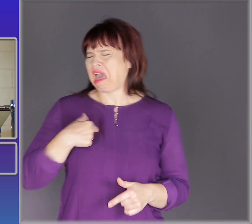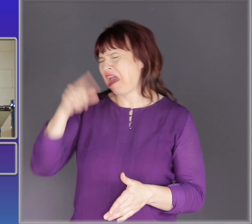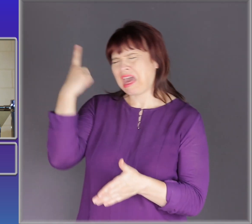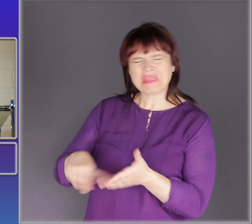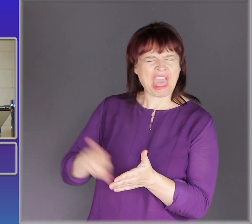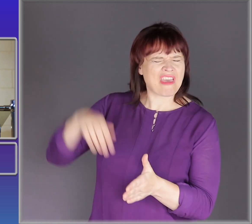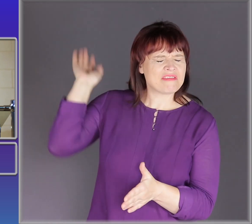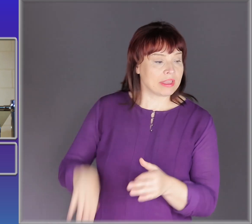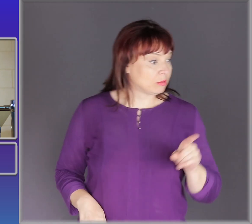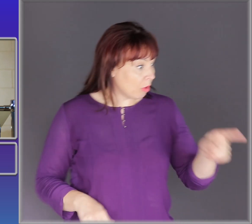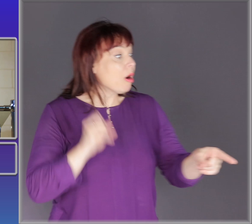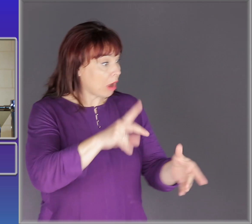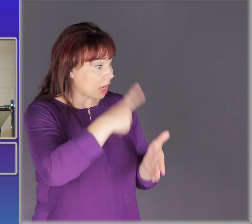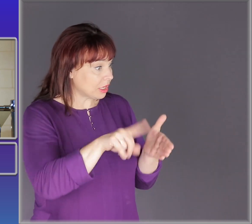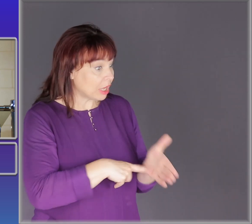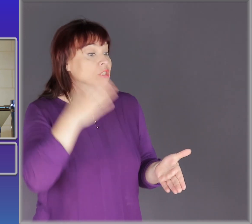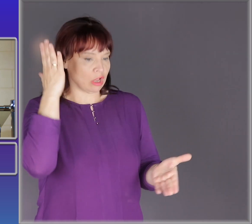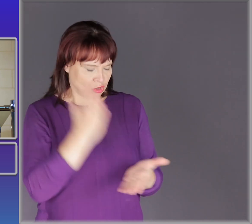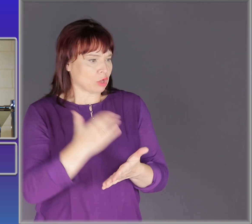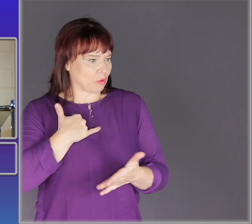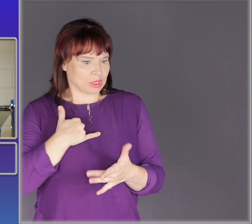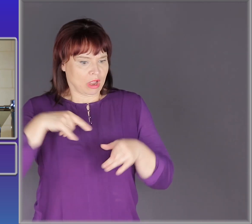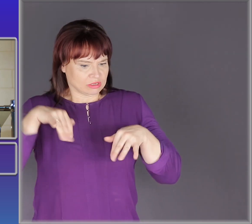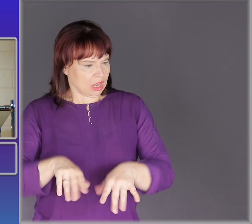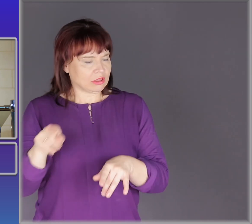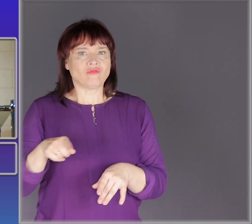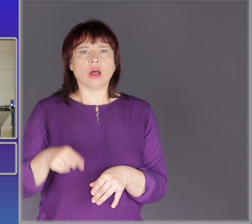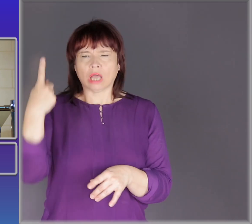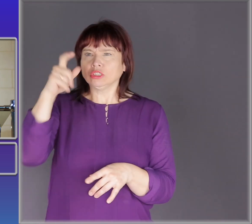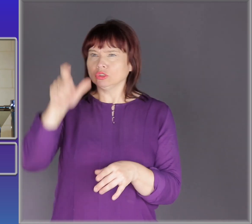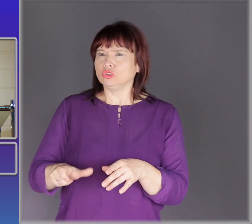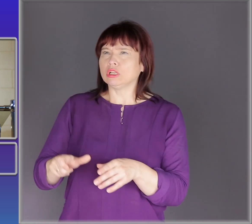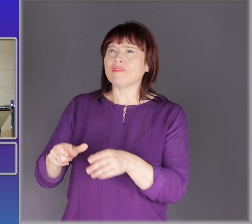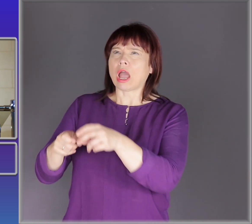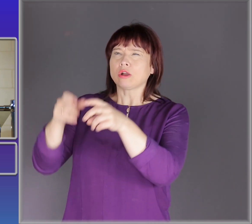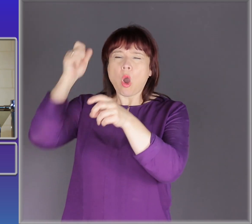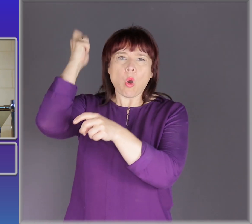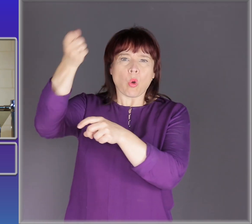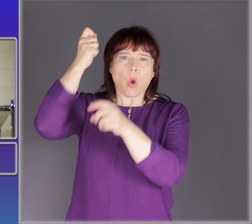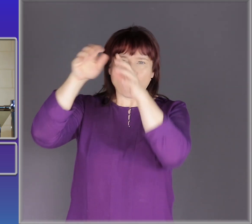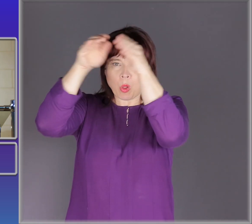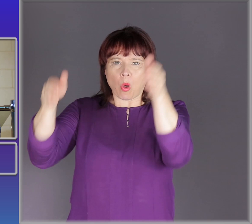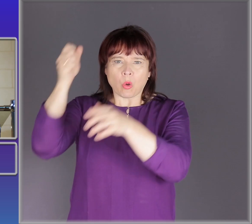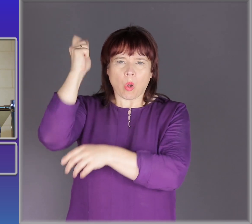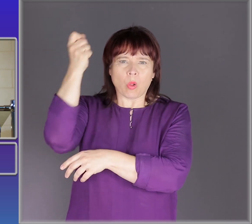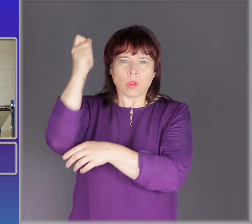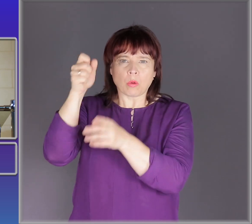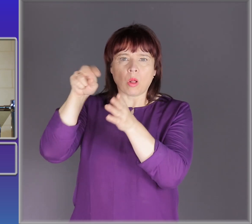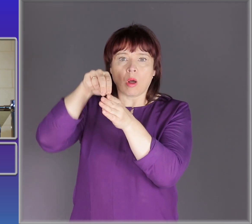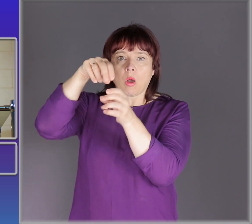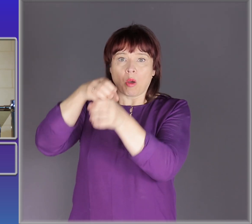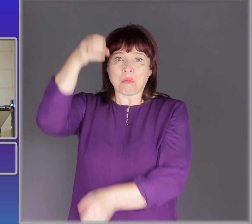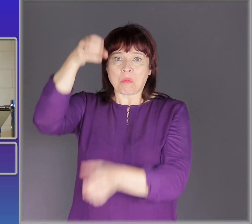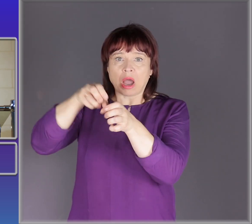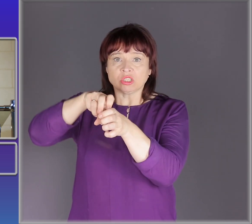как не верю вот мне было дело там несколько лет назад наш звонарь упал с колокольни и что и выжил и выжил